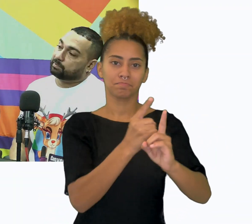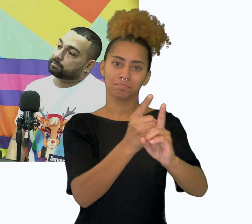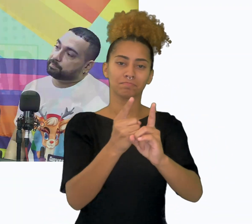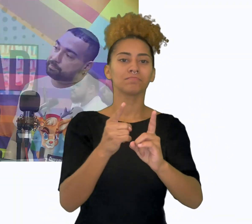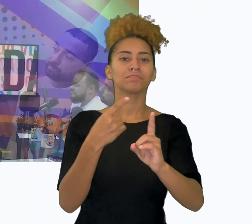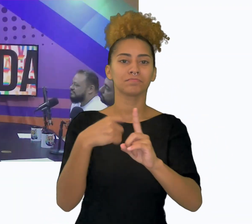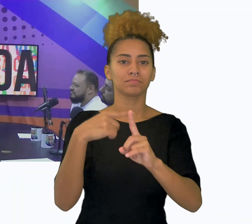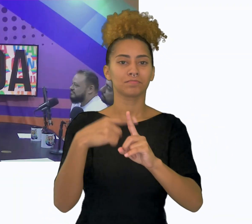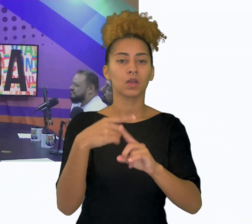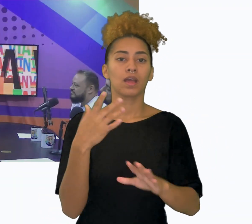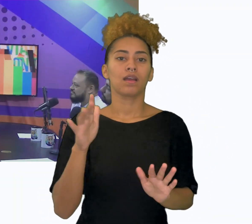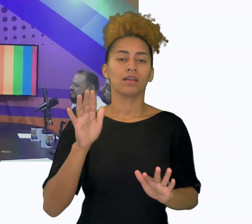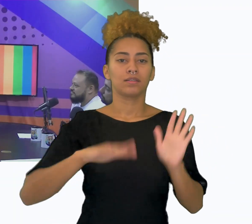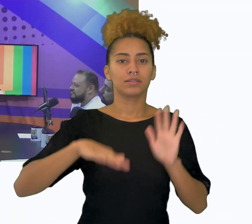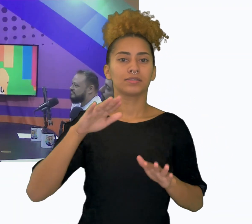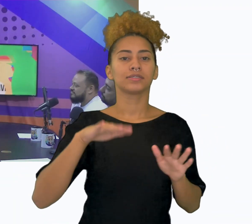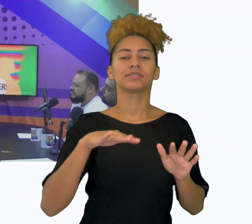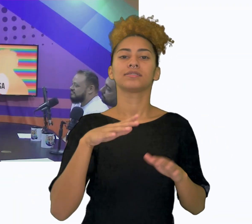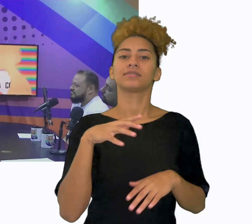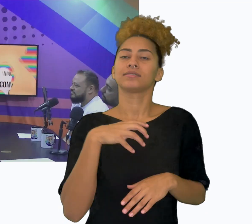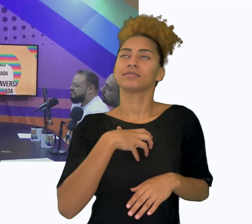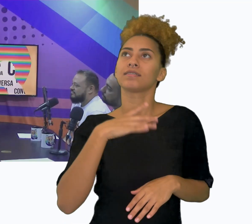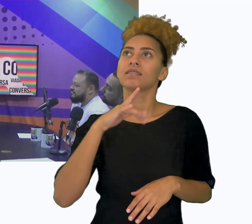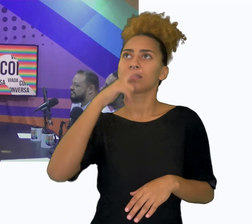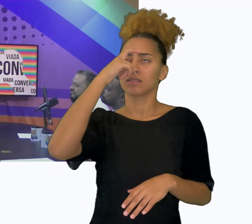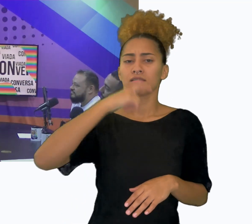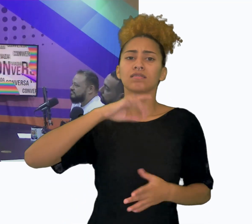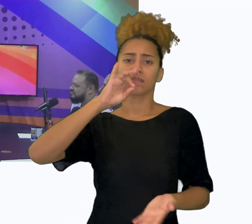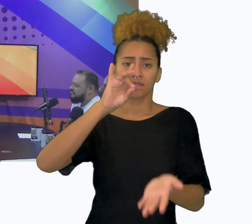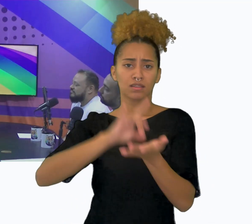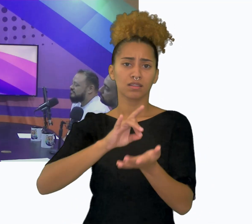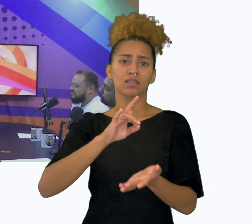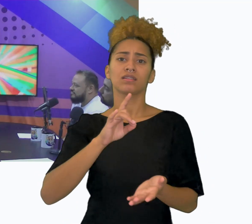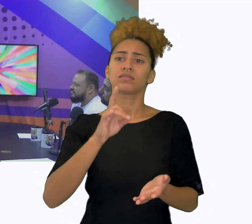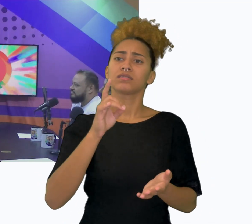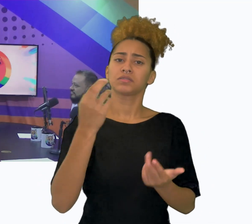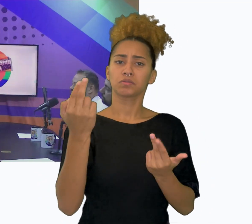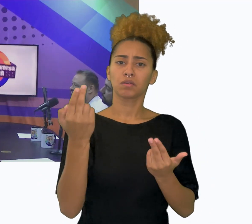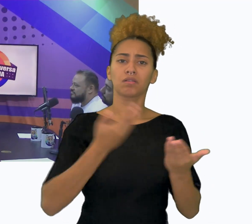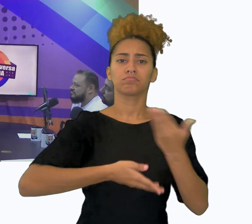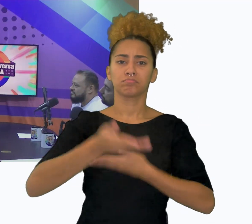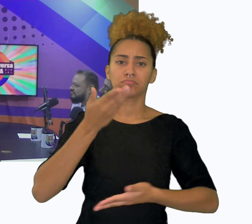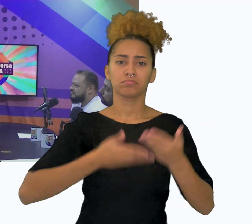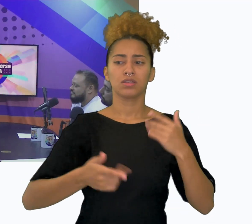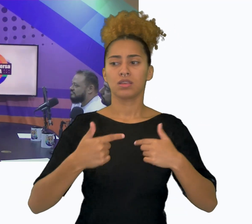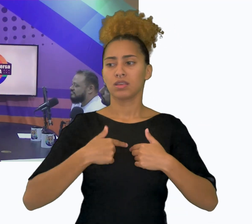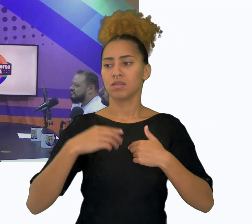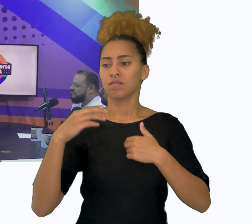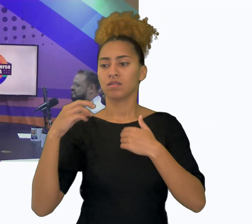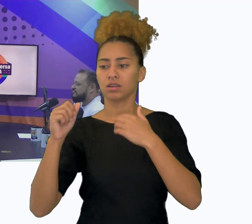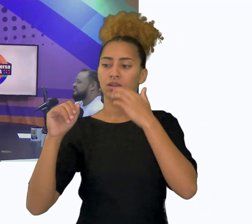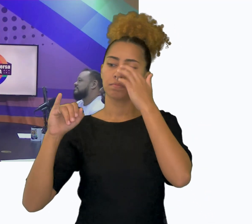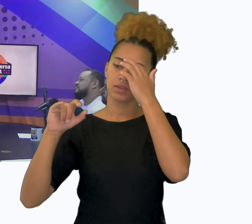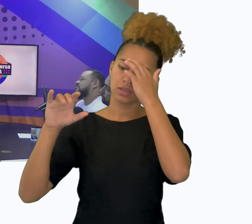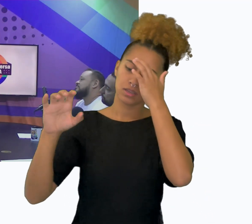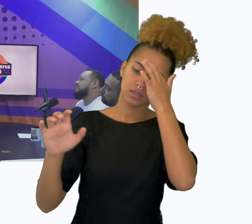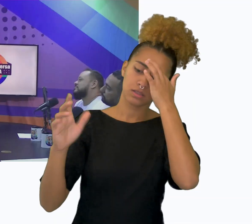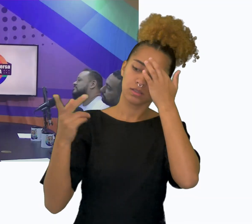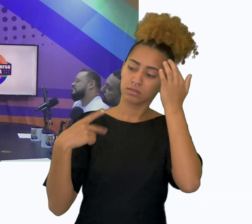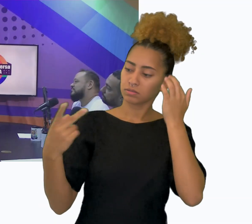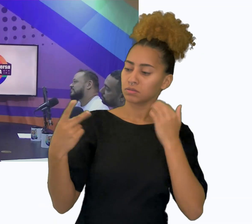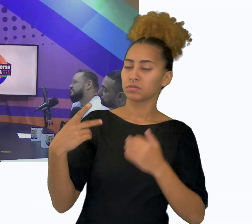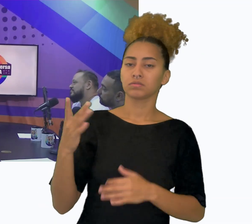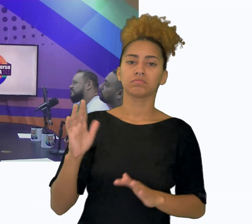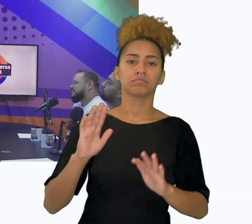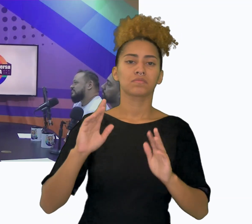acredito que a recíproca, na maioria das vezes, foi sempre muito verdadeira das pessoas para comigo, assim. Eu e Camille, a gente sempre teve essa